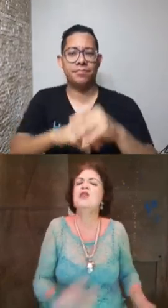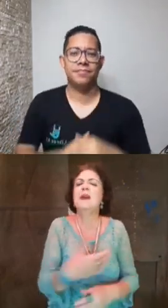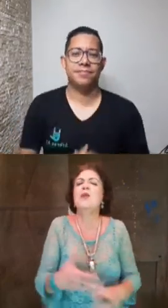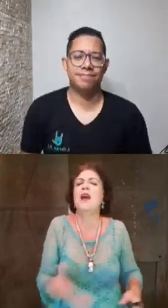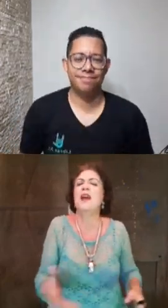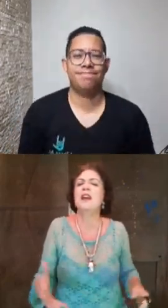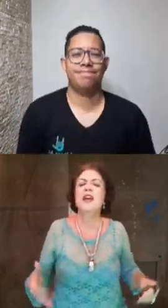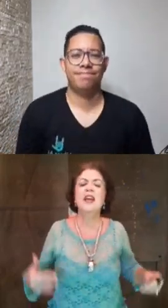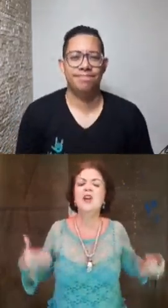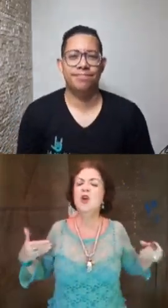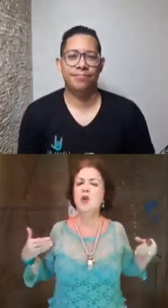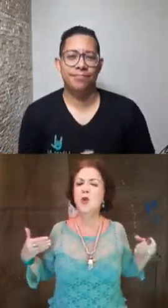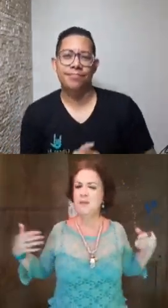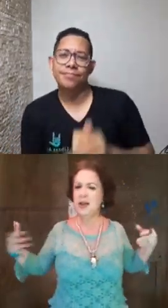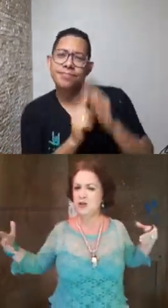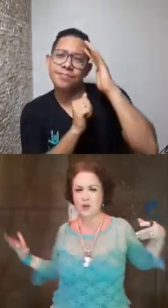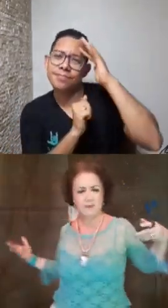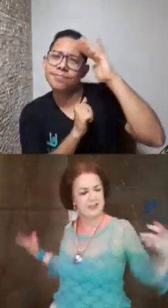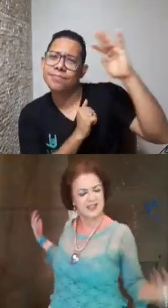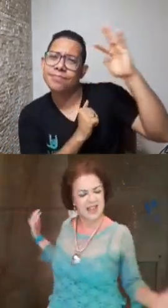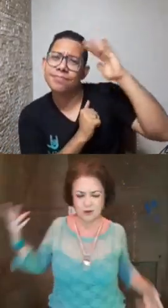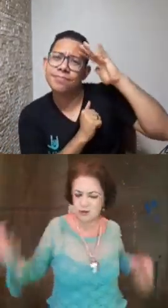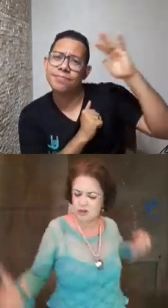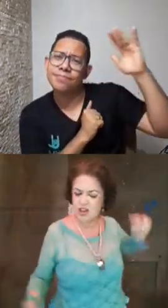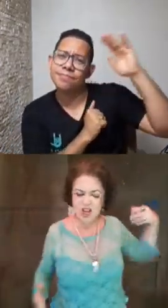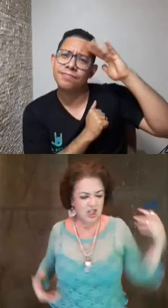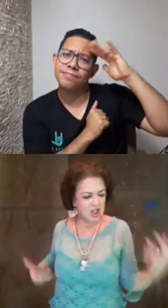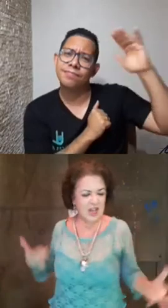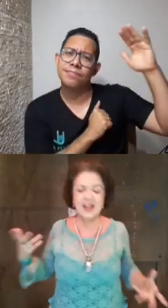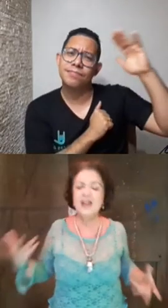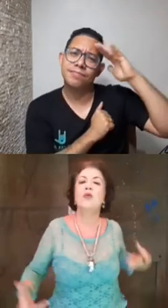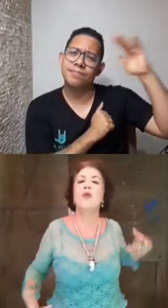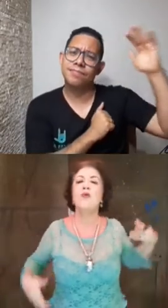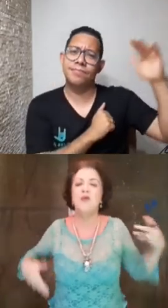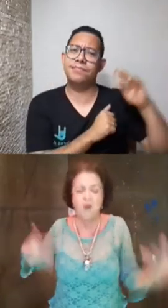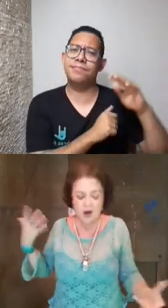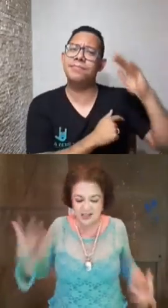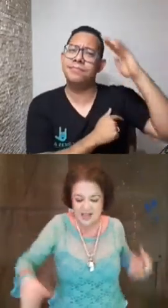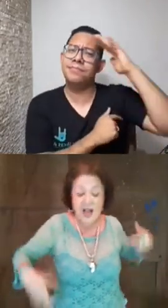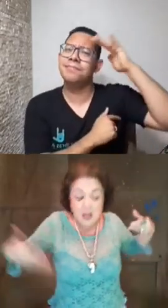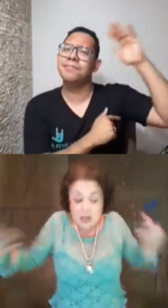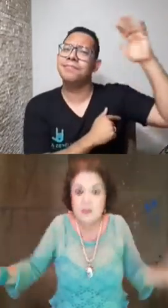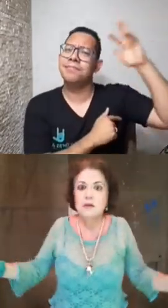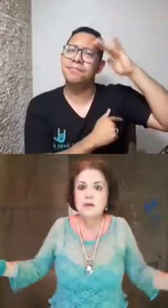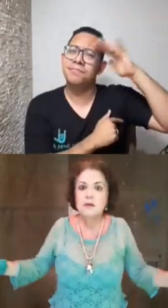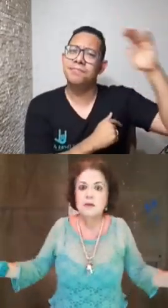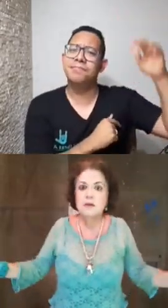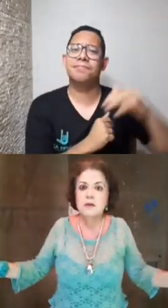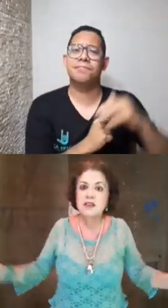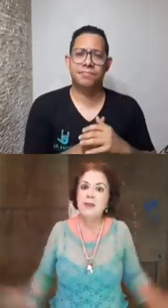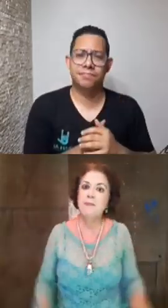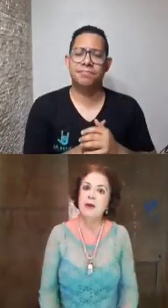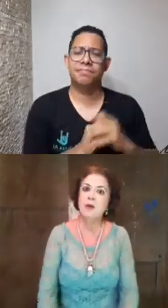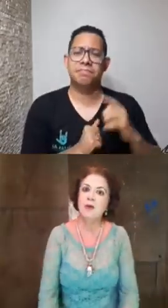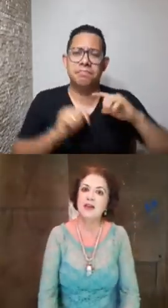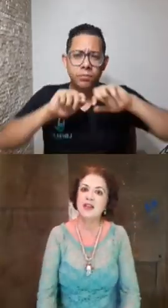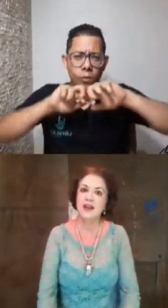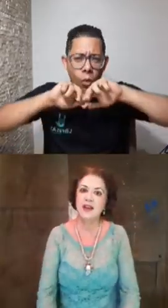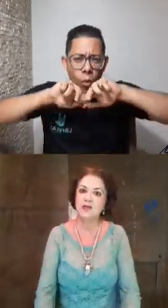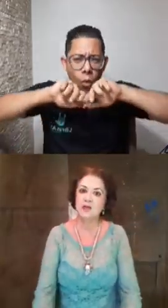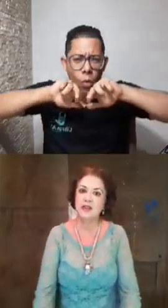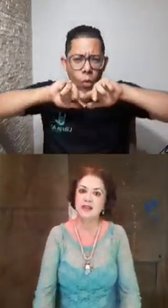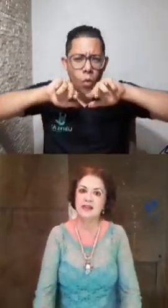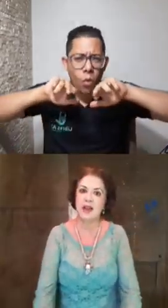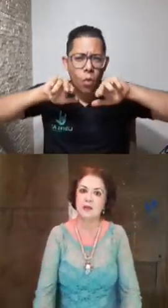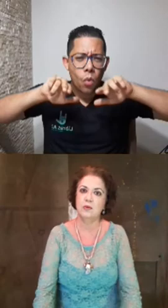depois de percorrer inúmeros obstáculos e chegando com força, se deparou com as